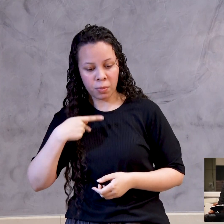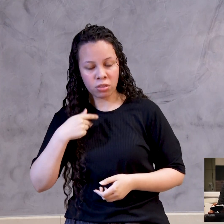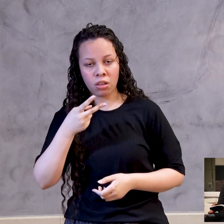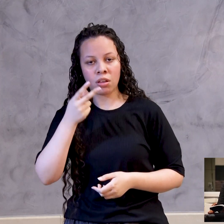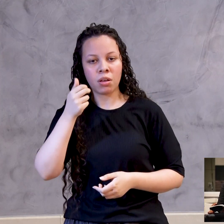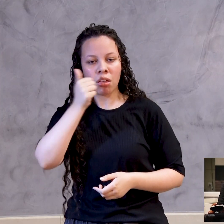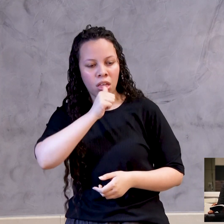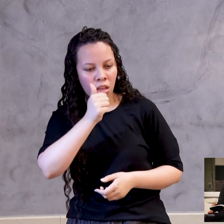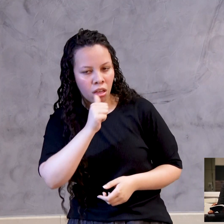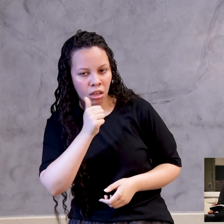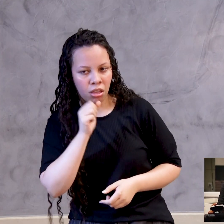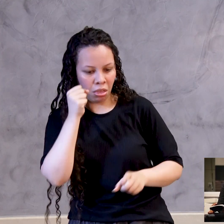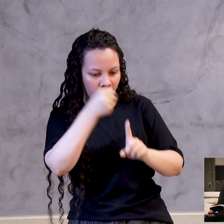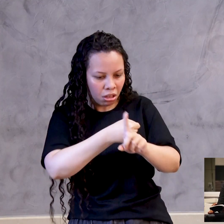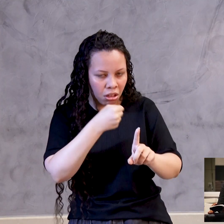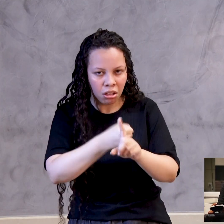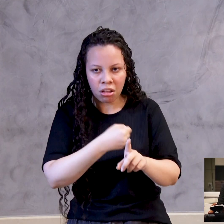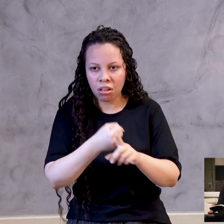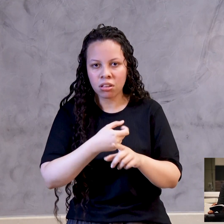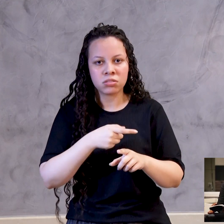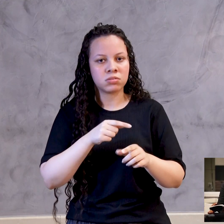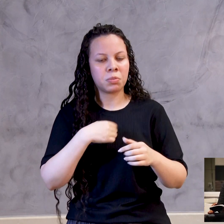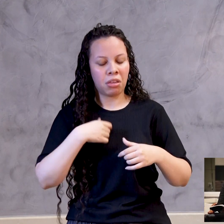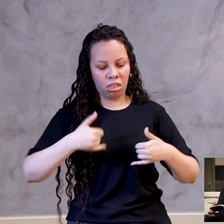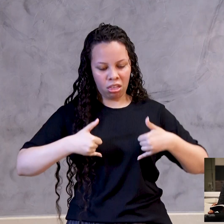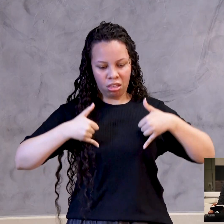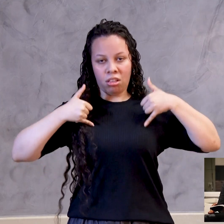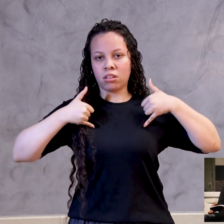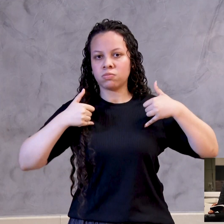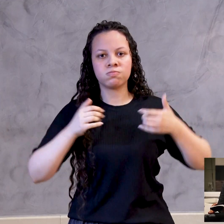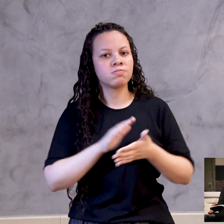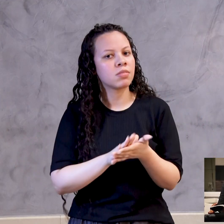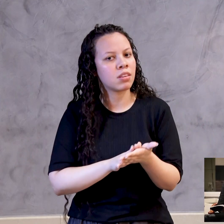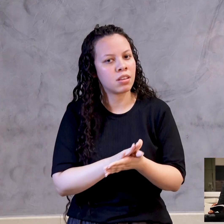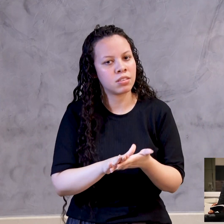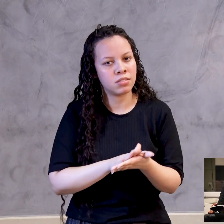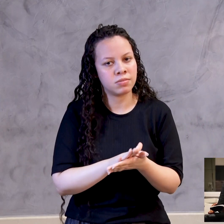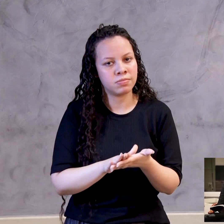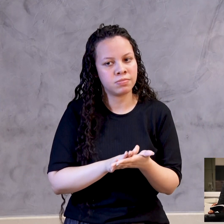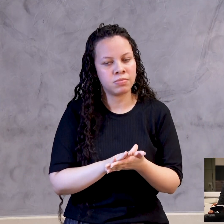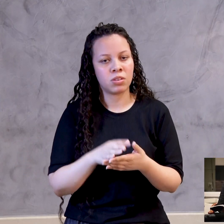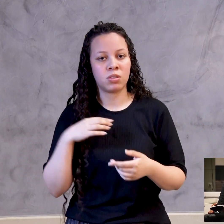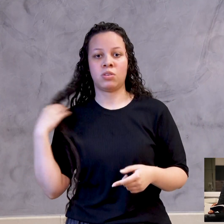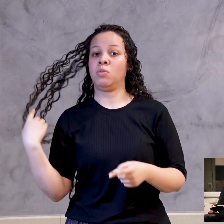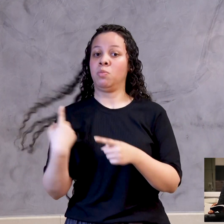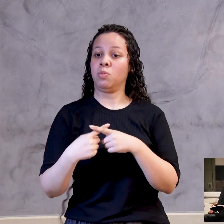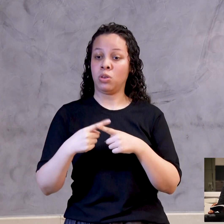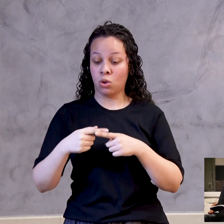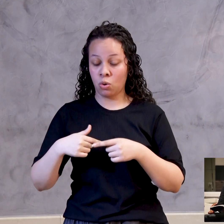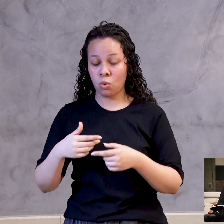não cobiçoso de torpe e ganância. Por quê? Porque os homens usariam o ministério para...